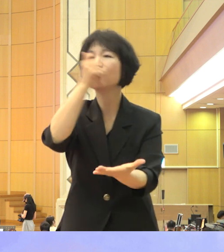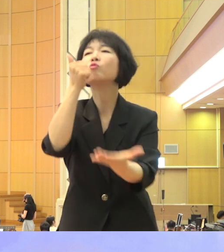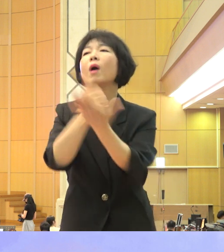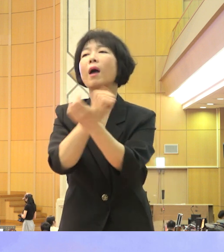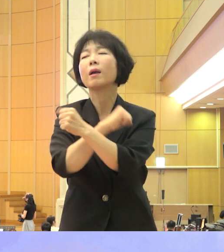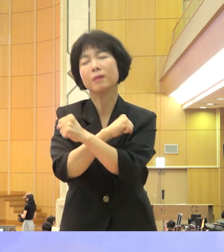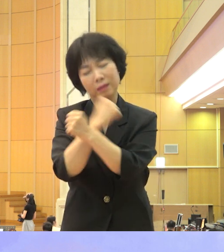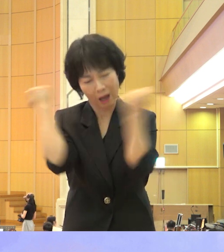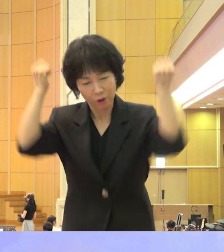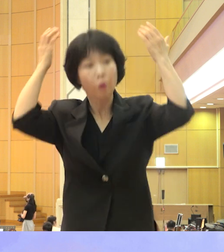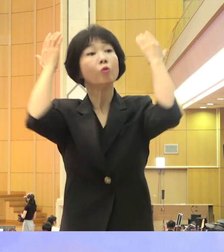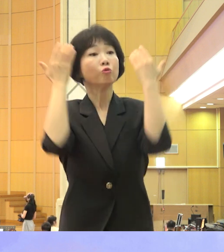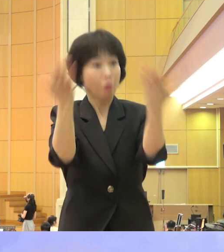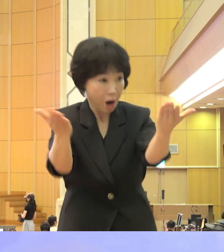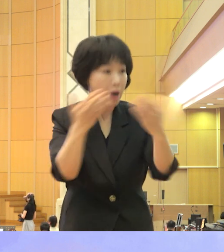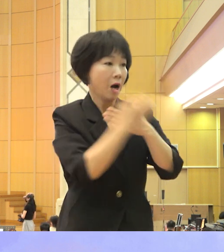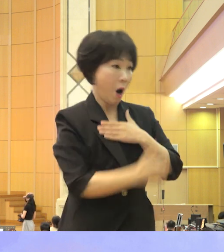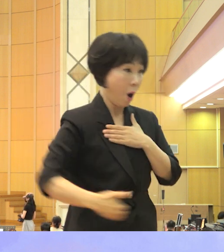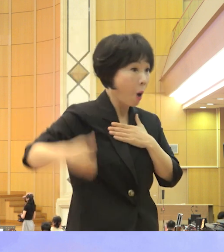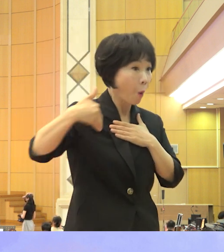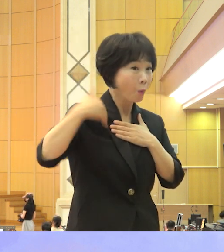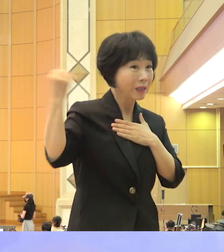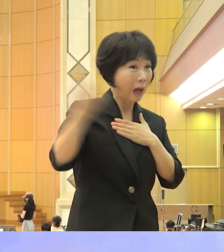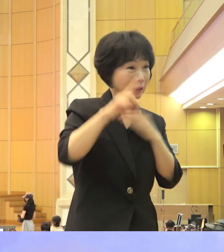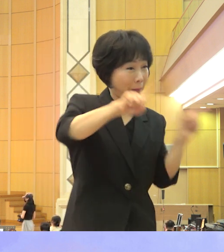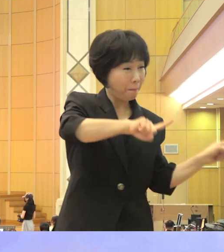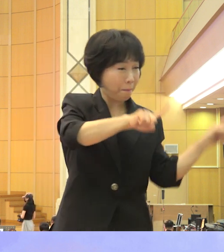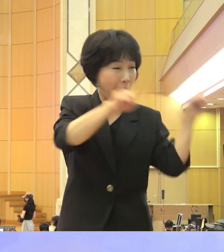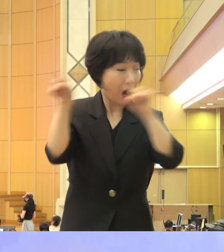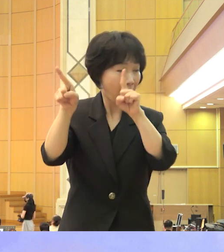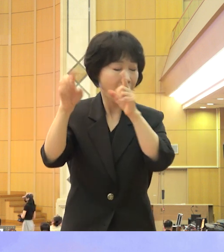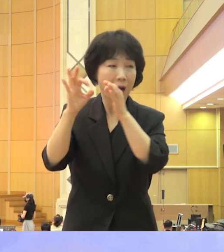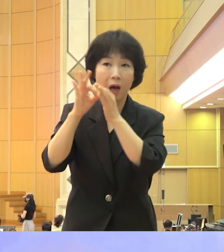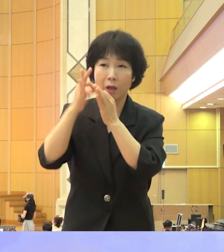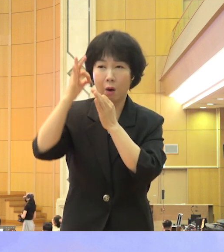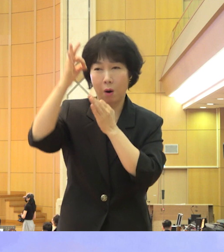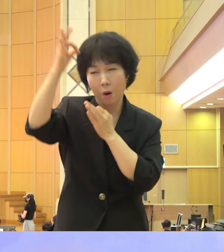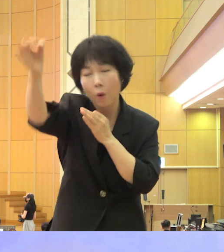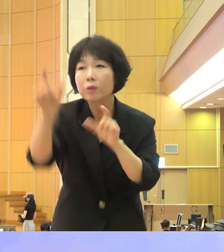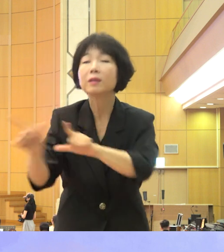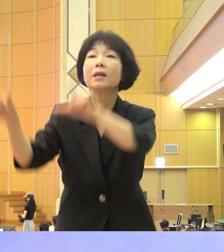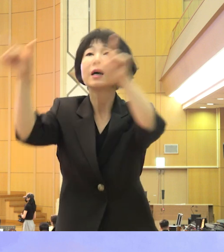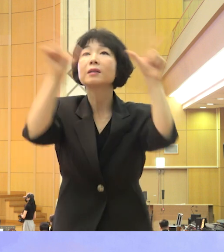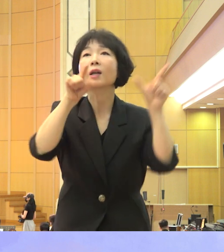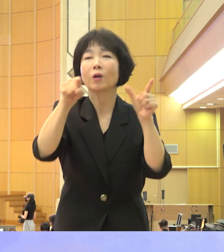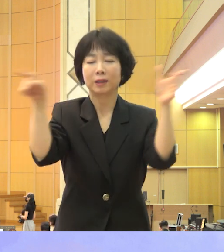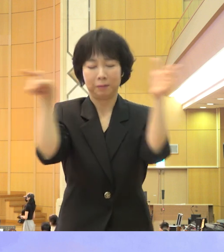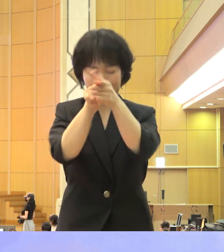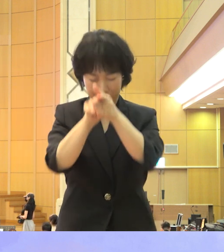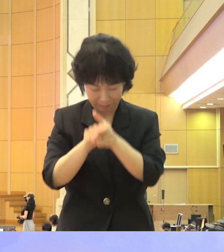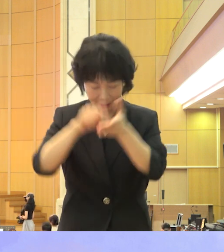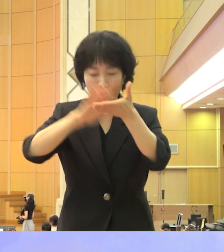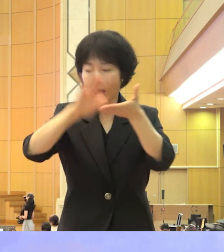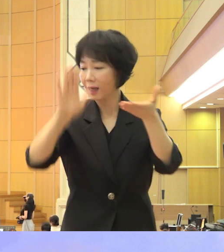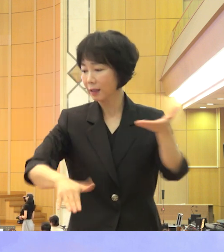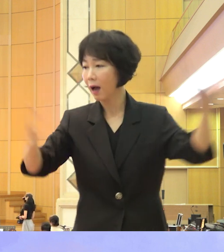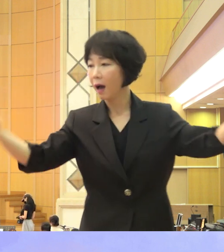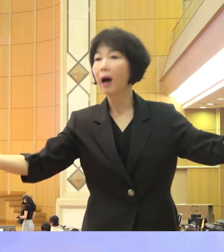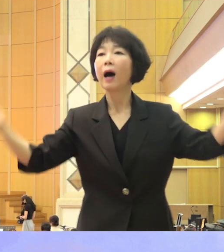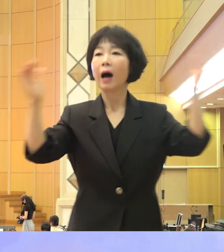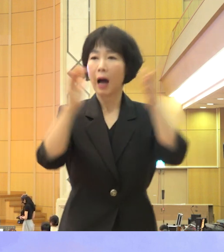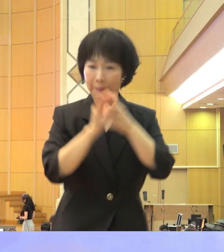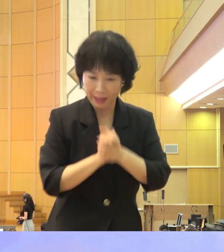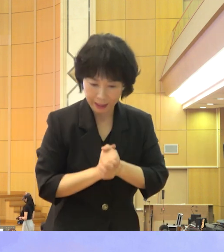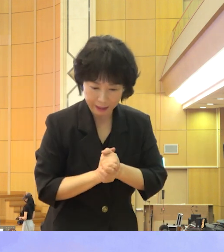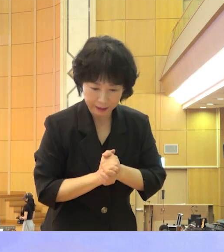것과 죄를 사하여 주시는 것과 몸이 다시 사는 것과 영원히 사는 것을